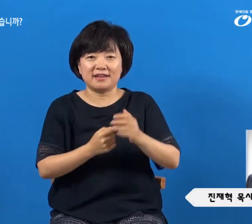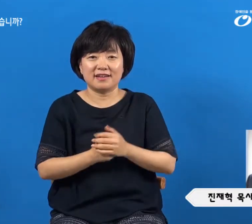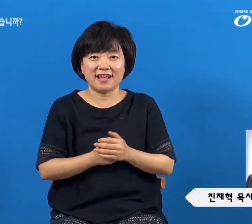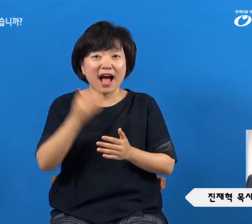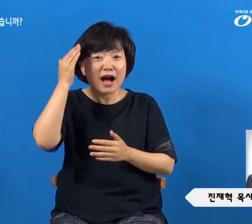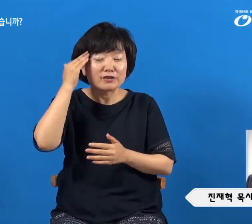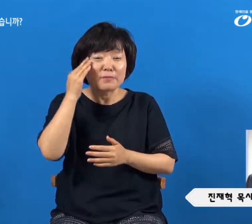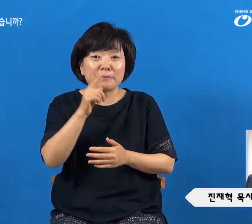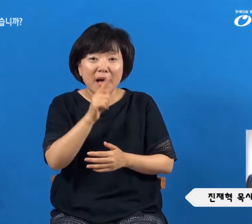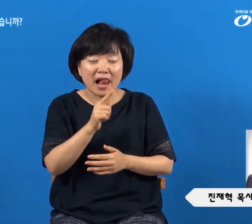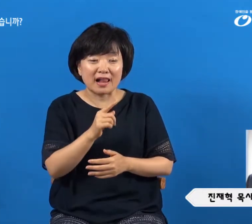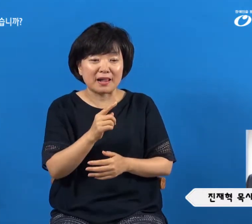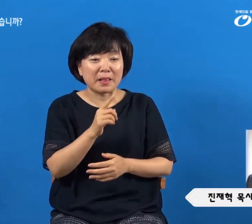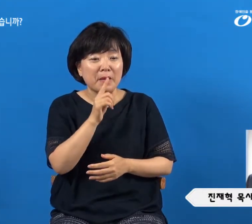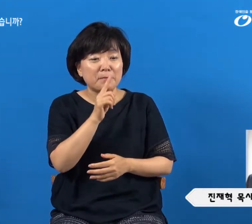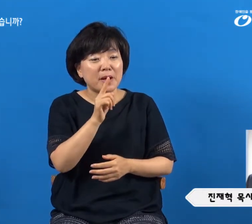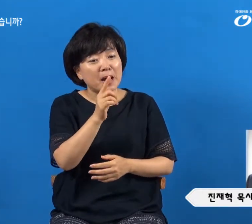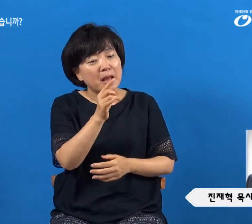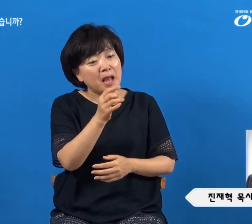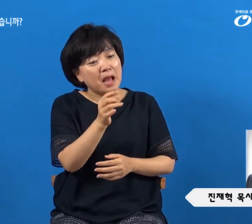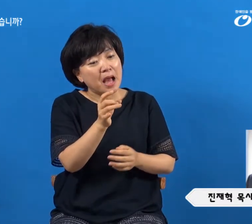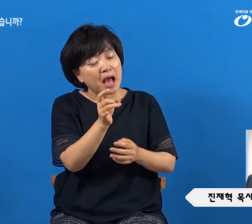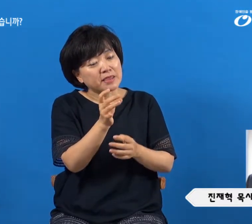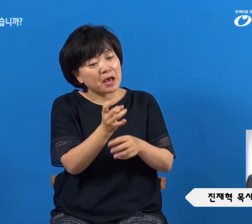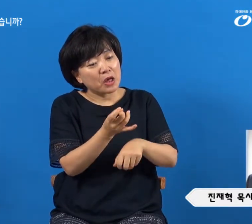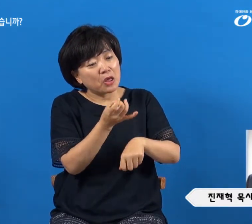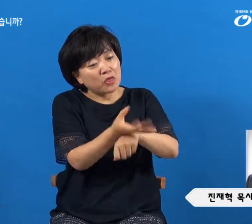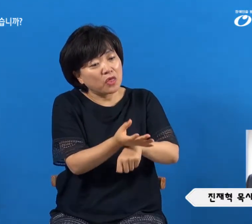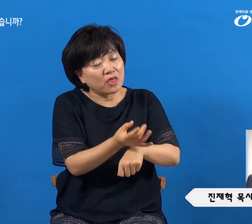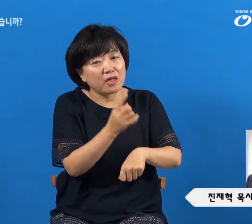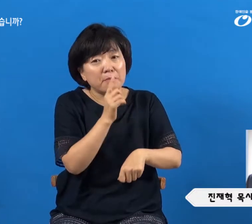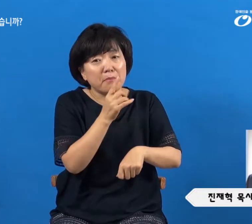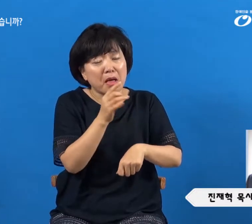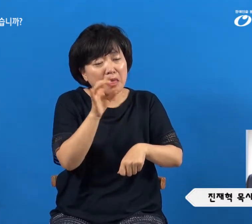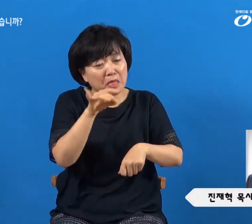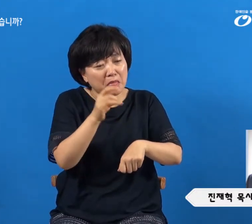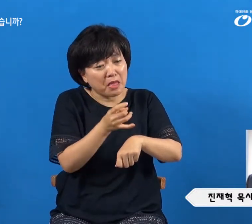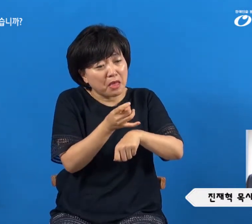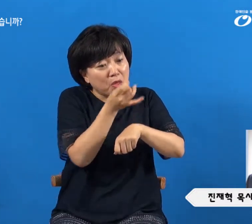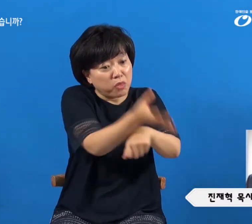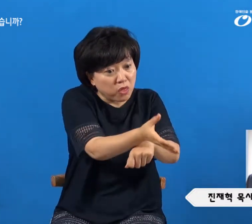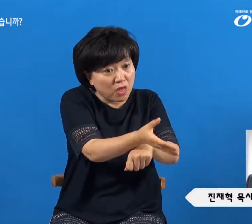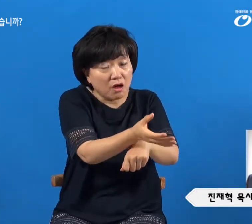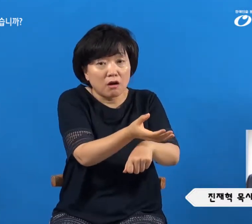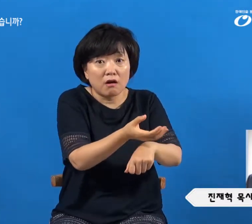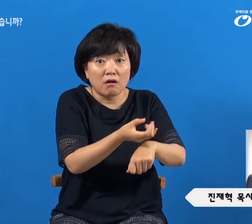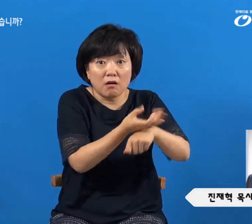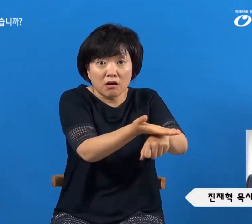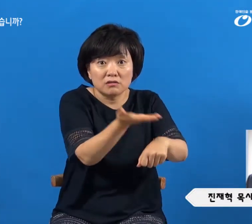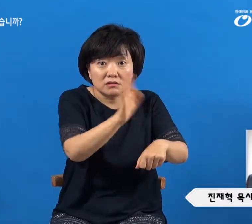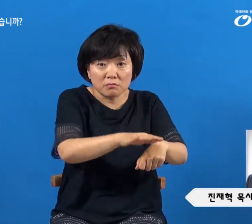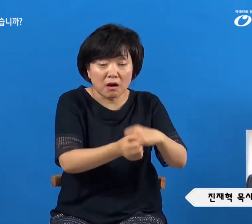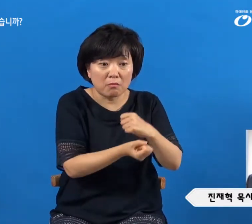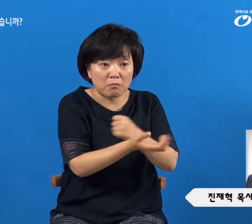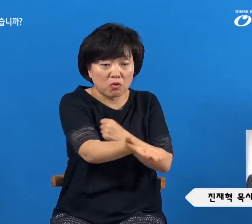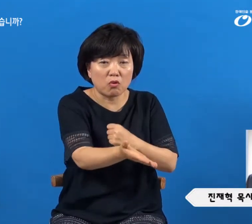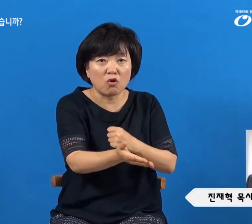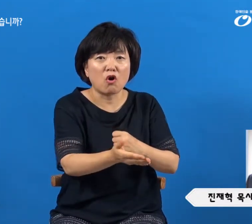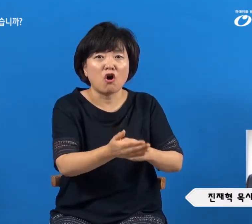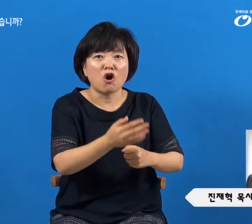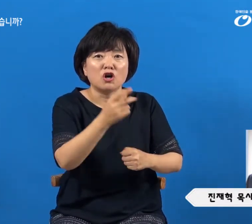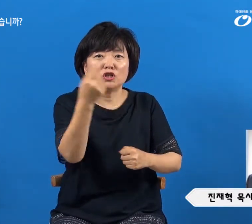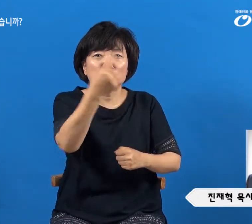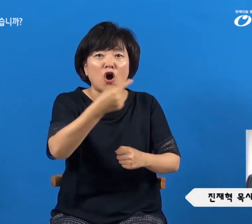한마디로 천냥빚을 갚는다는 말이 있습니다. 얼마나 큰 결과와 열매를